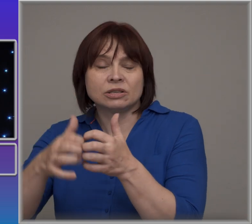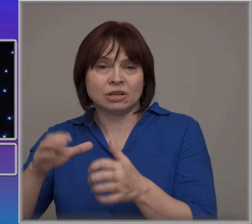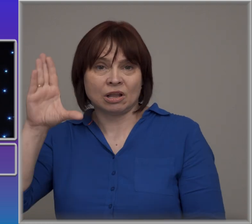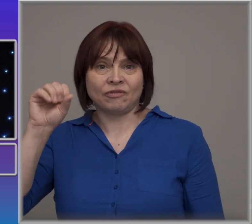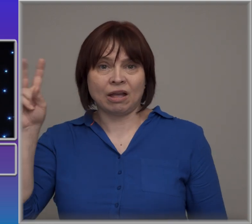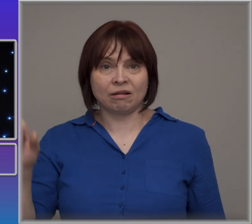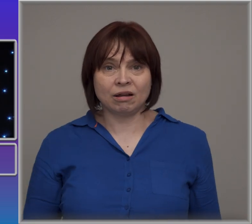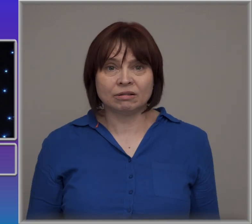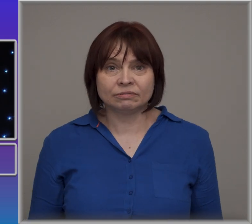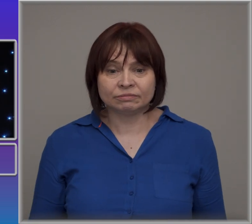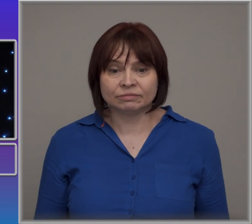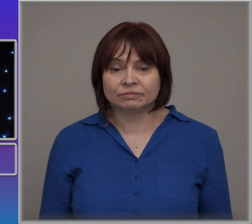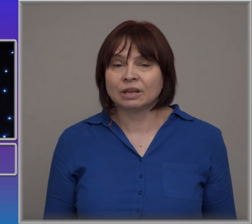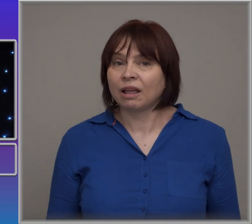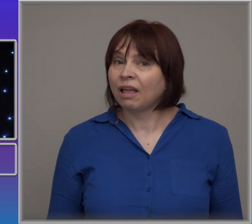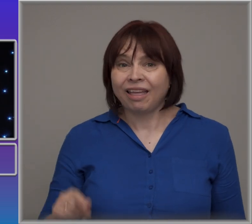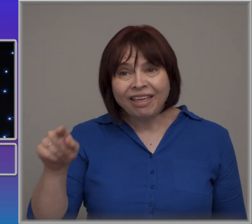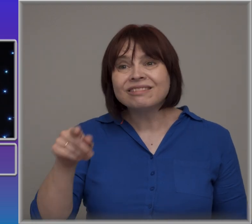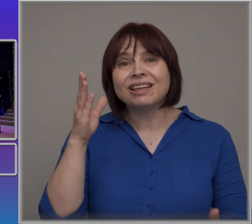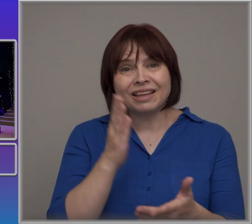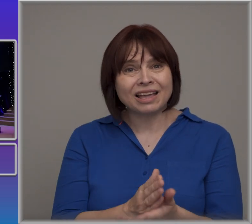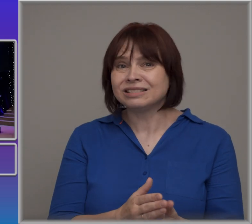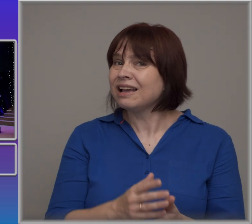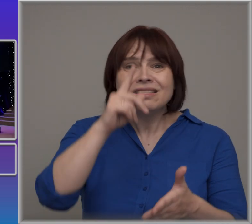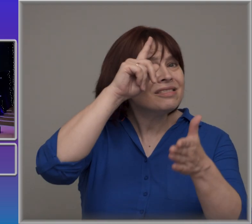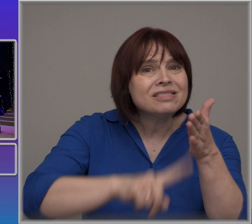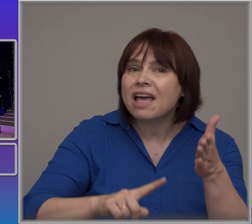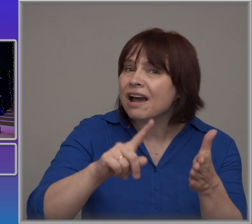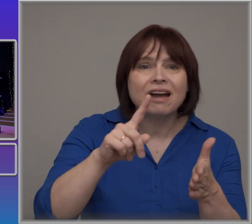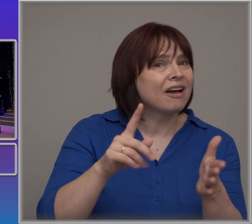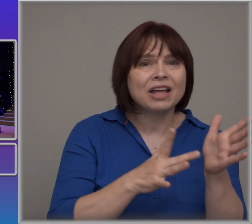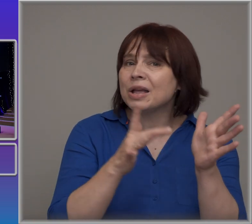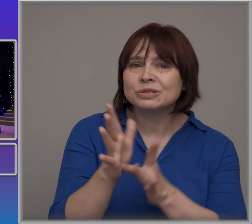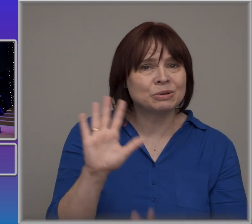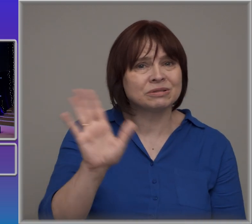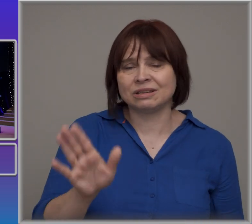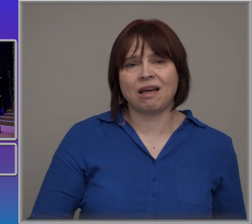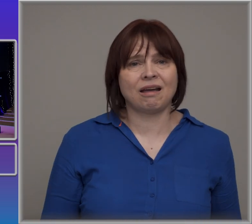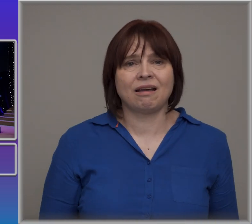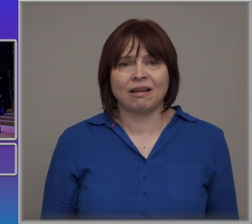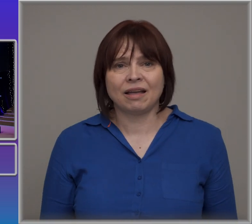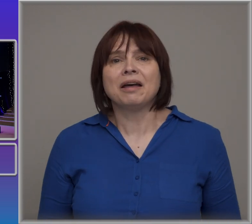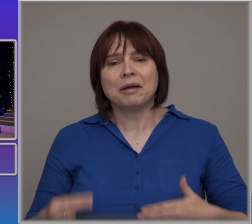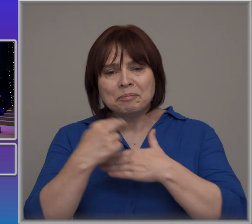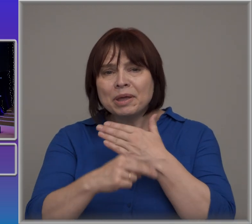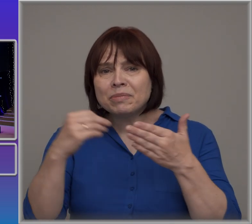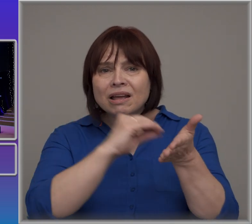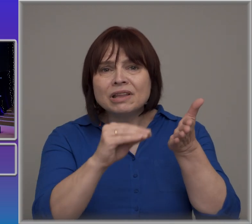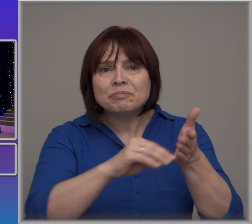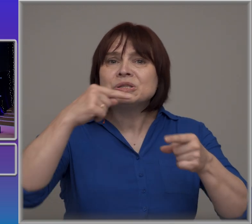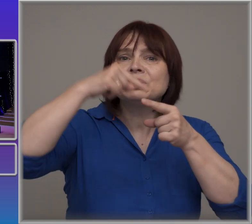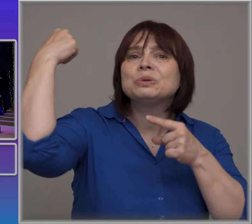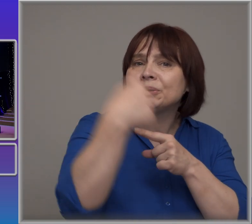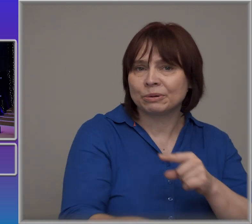это служить Богу. Это как бы молиться, созерцать духовные вещи. А от чего